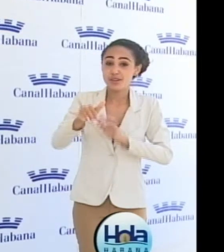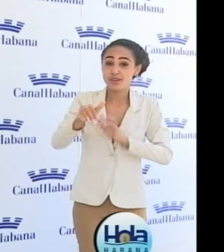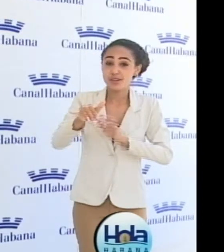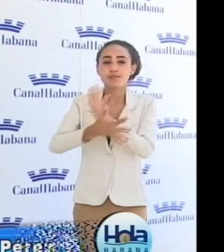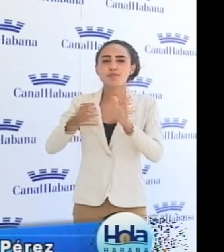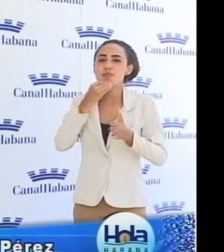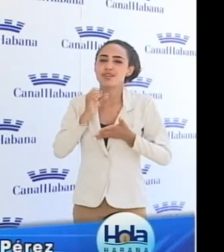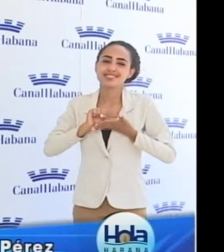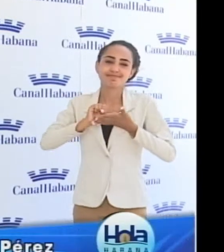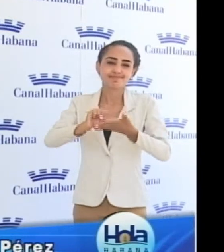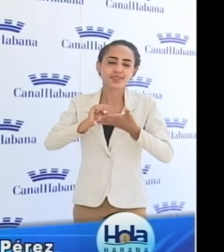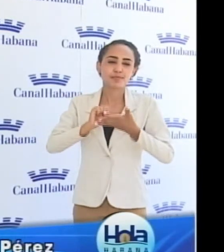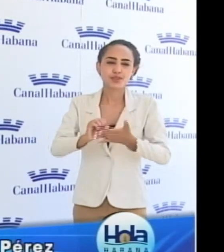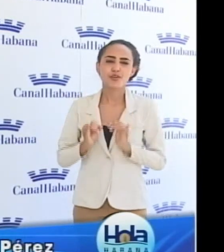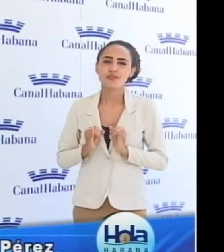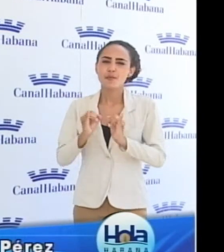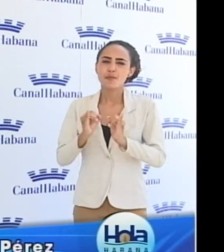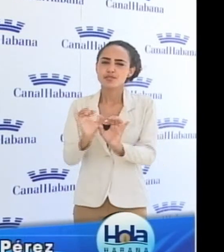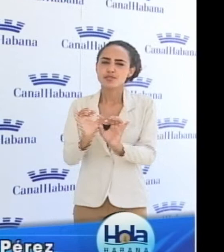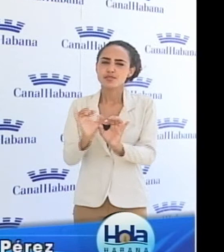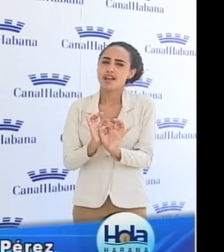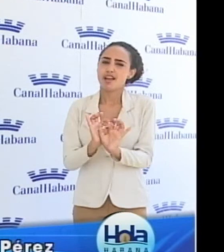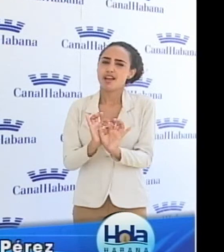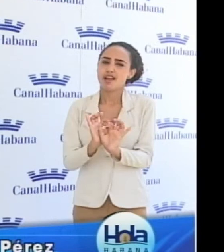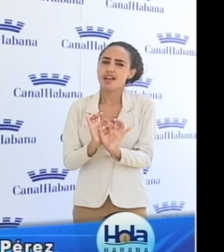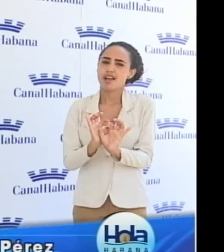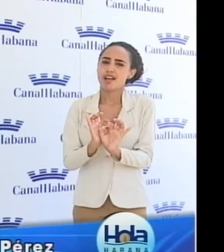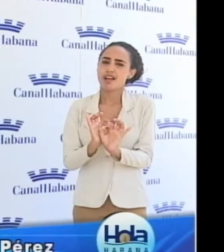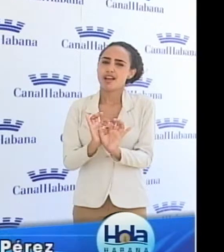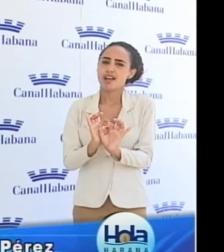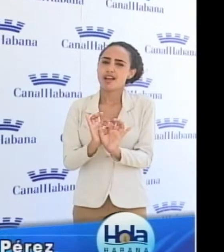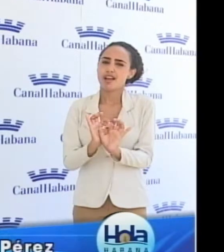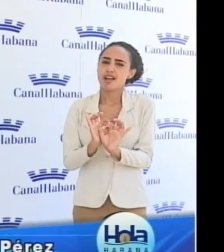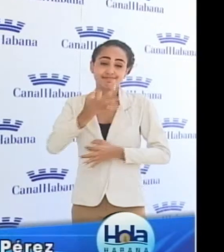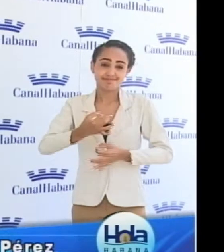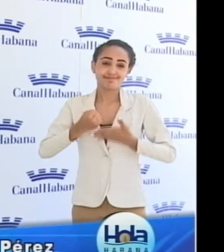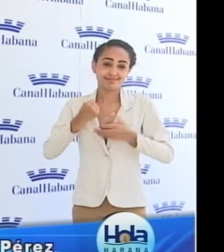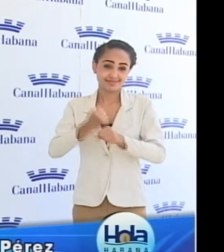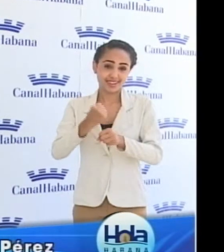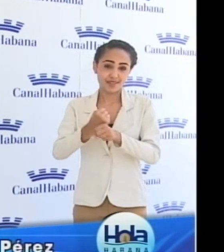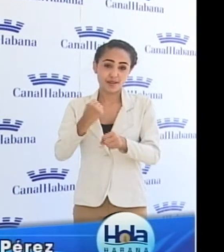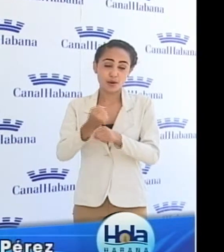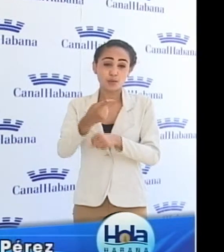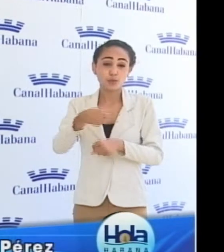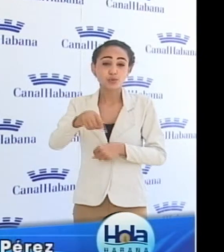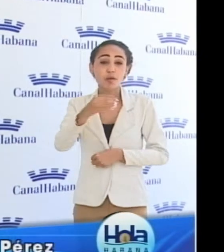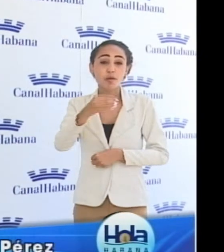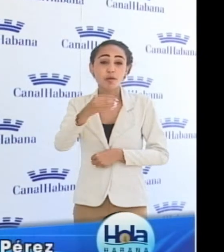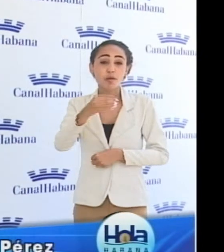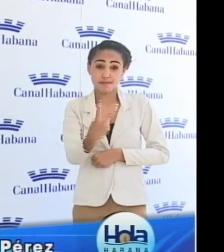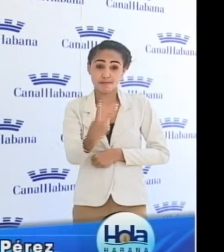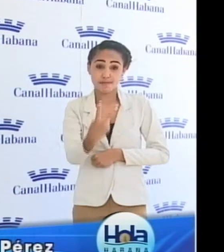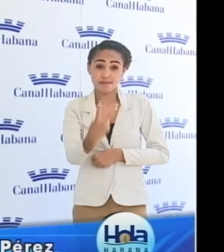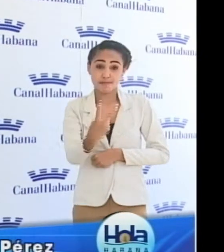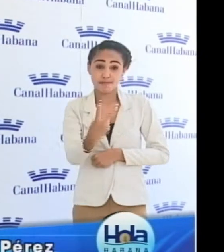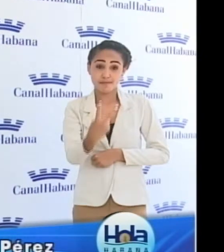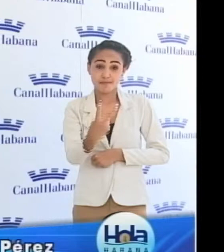una información con calidad a la comunidad sorda a quien nos dirigimos. Y como bien pueden apreciar los intérpretes de lengua de señas, como bien está apreciando